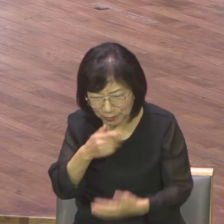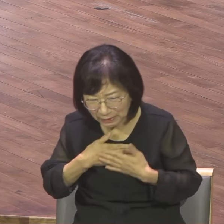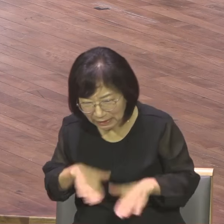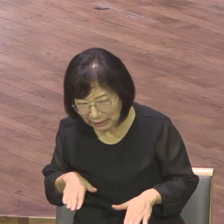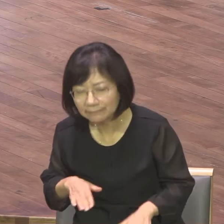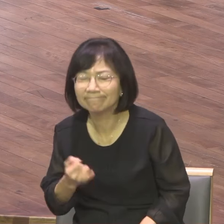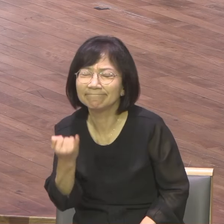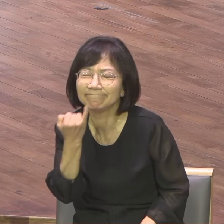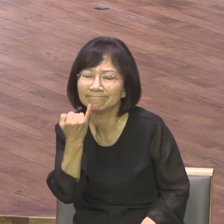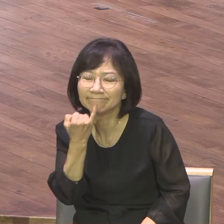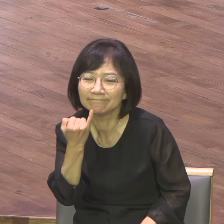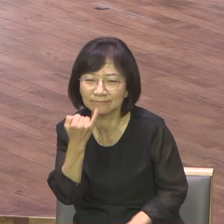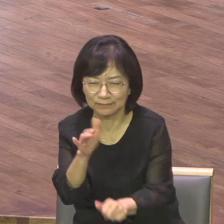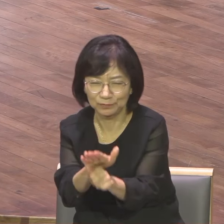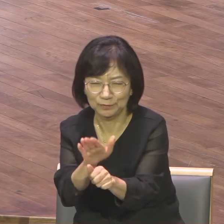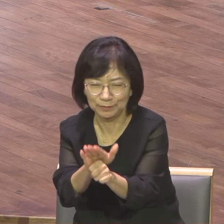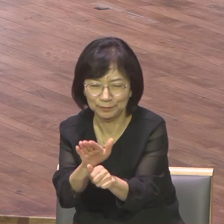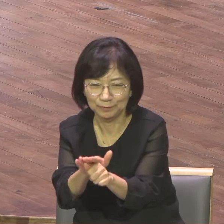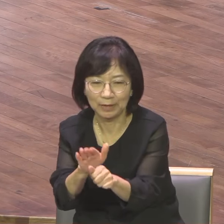희한해.